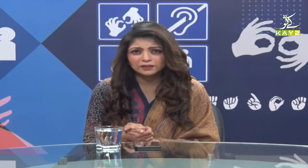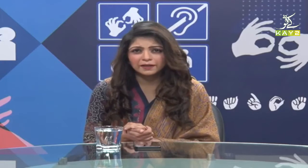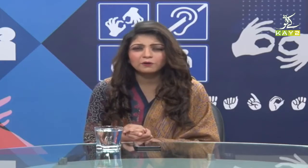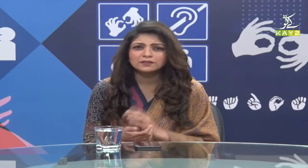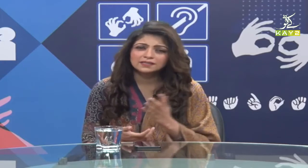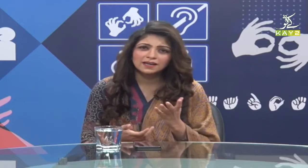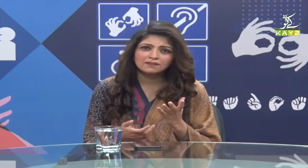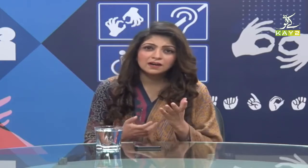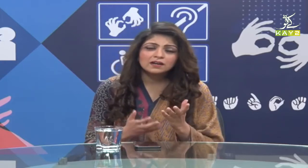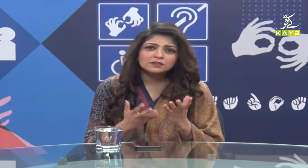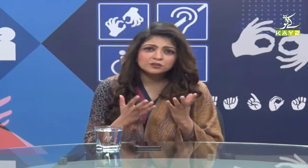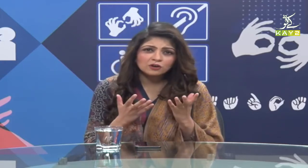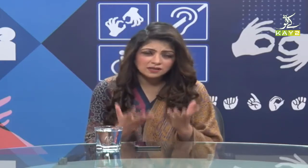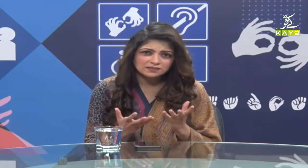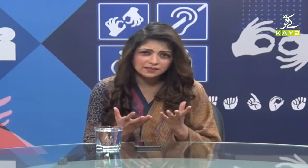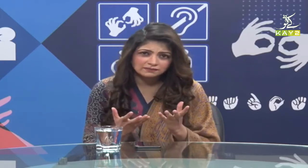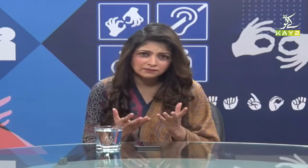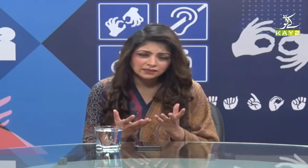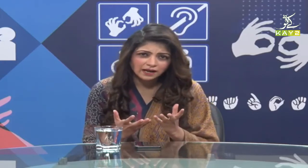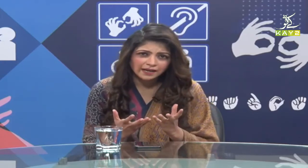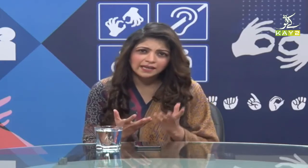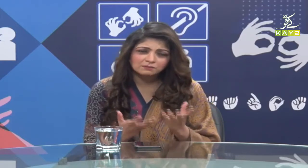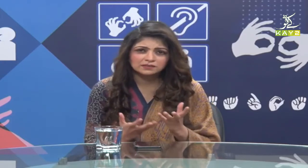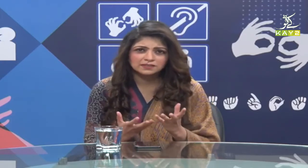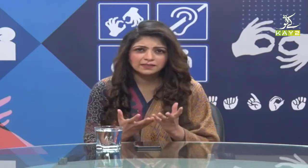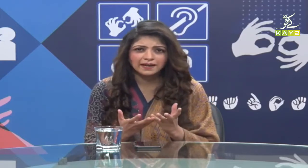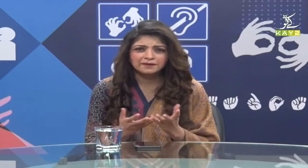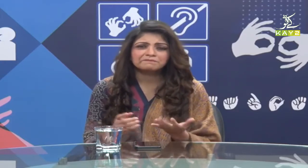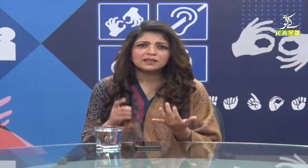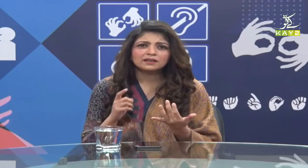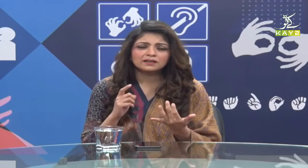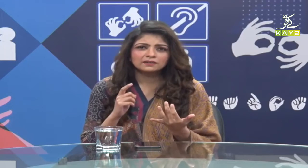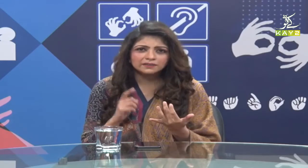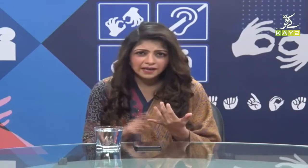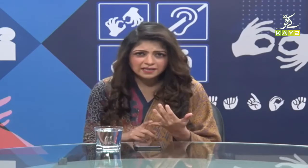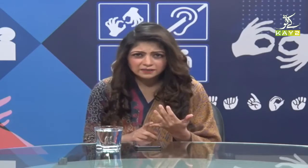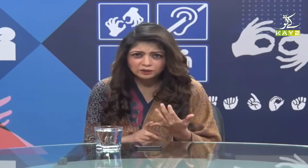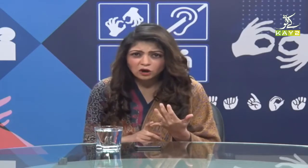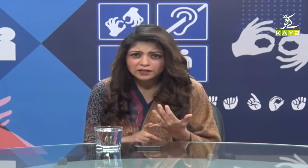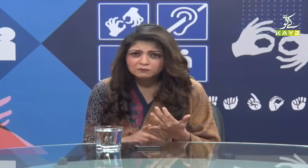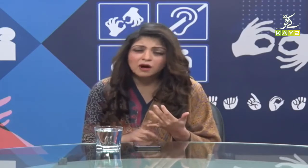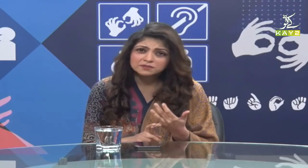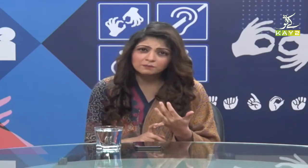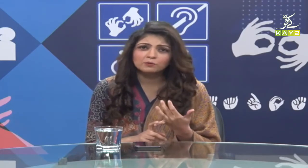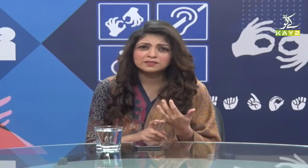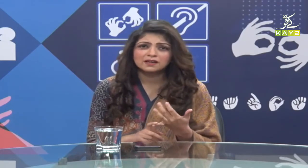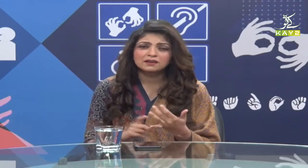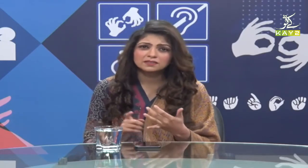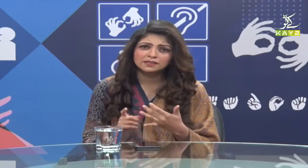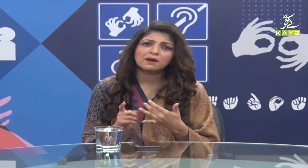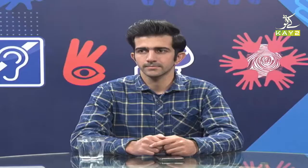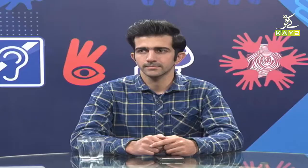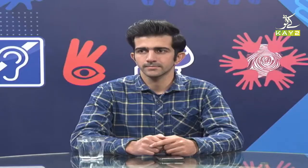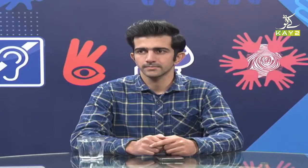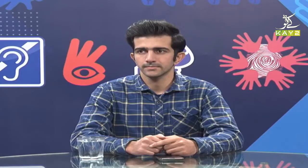इजाफ़ा होता है। और इसके अलावा जो हसन का एक मकसद है कि एज अ व्लॉगर वो आप सबको भी सिखा